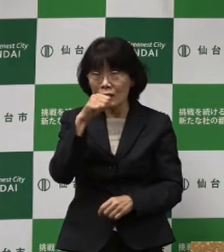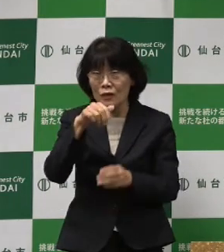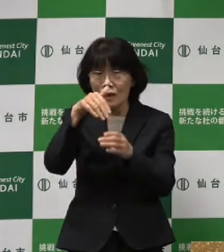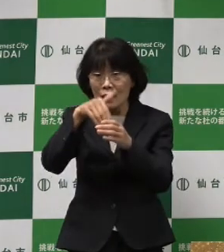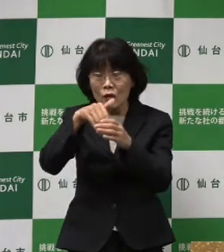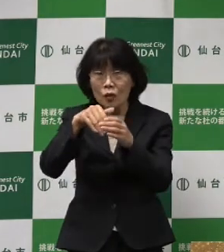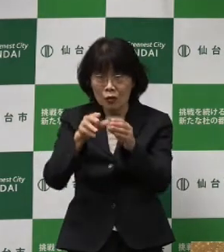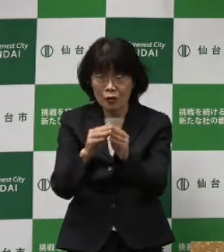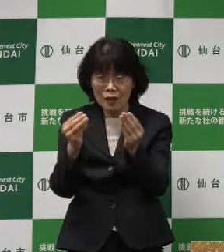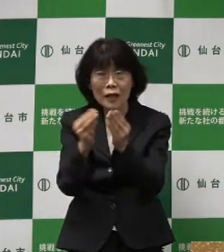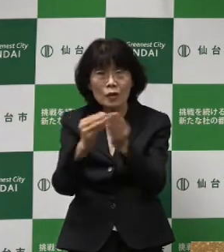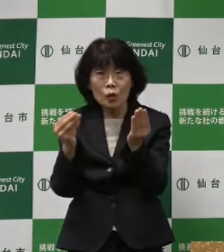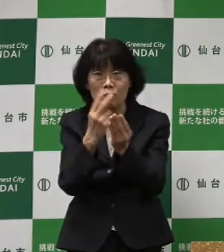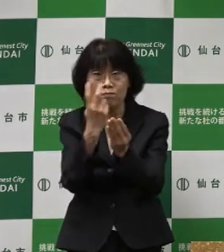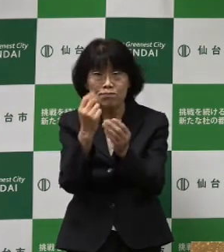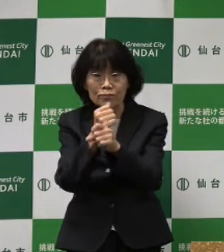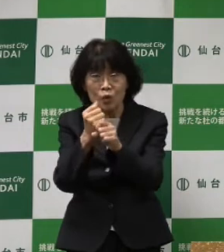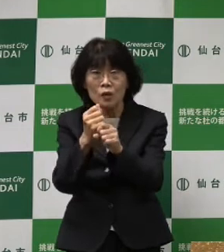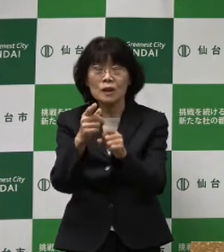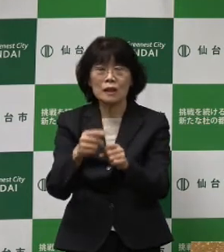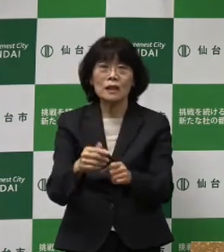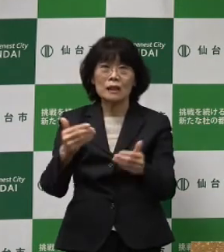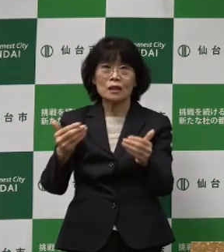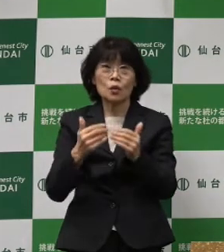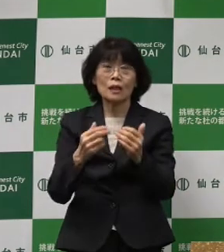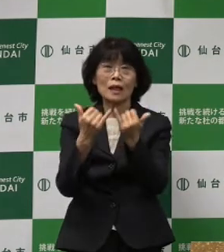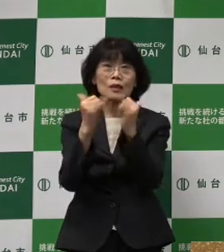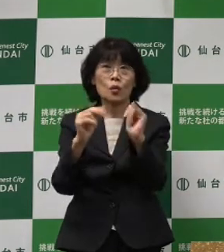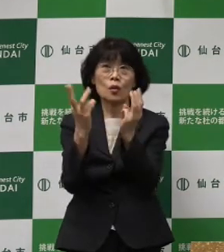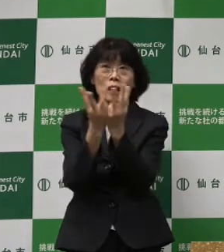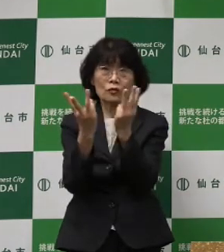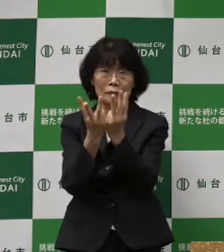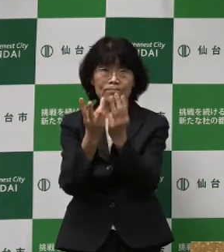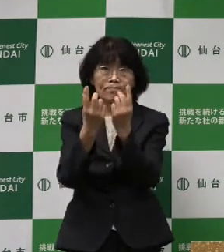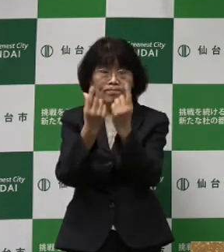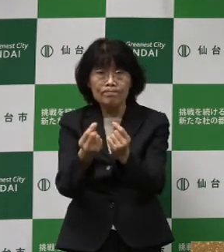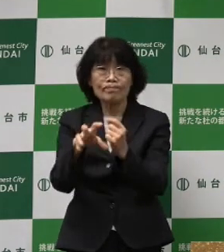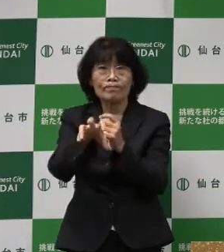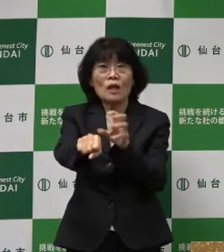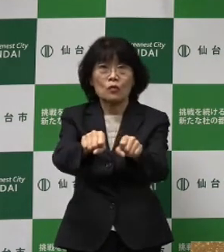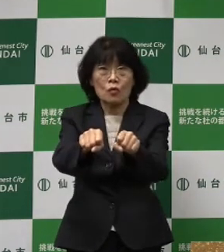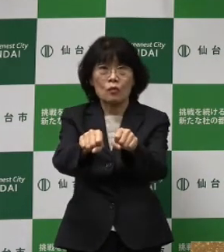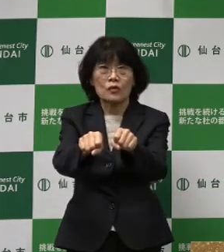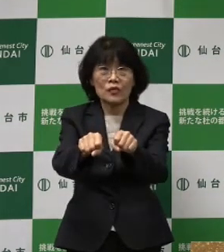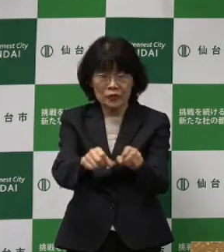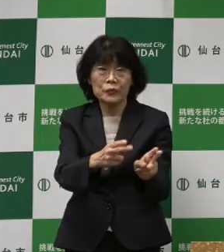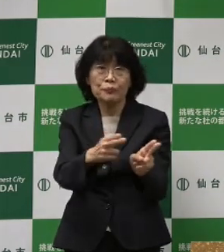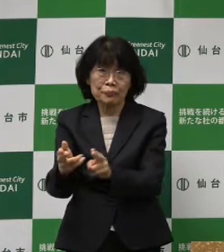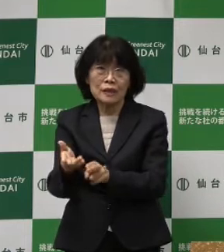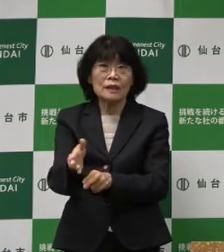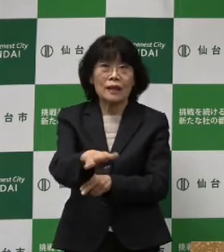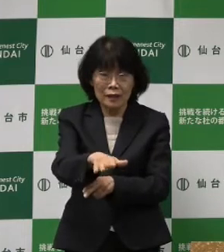ですね、必要な人員数というのをしっかりと確保して、今後の選挙では